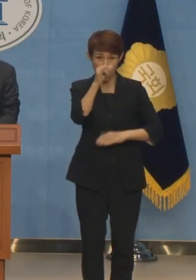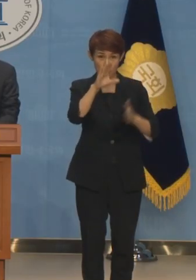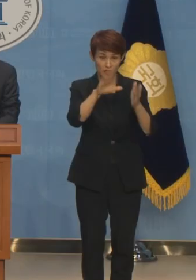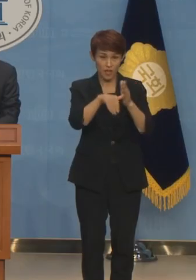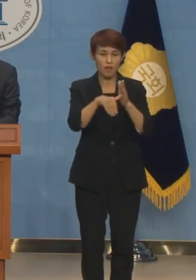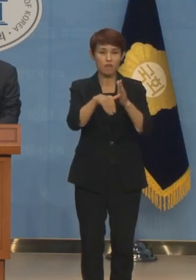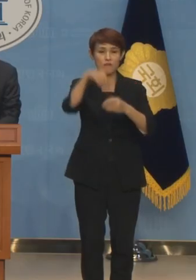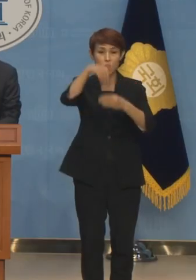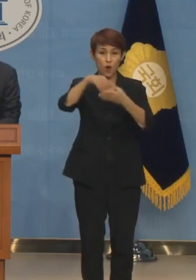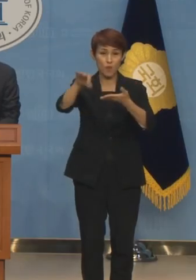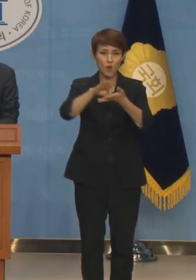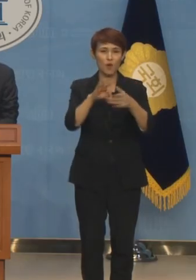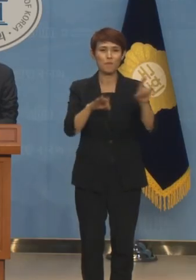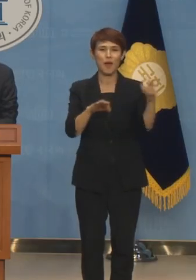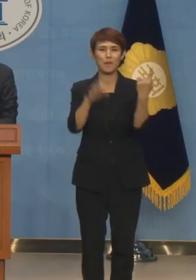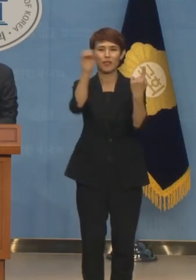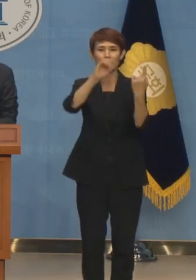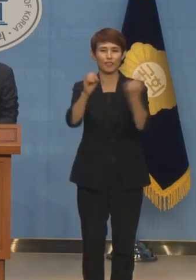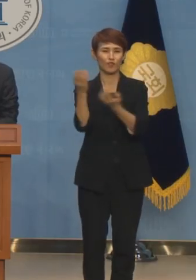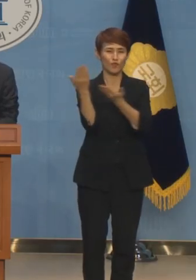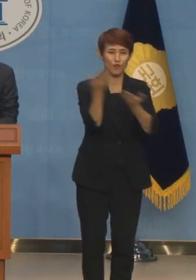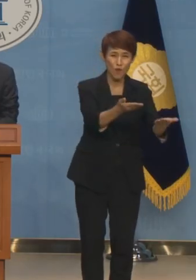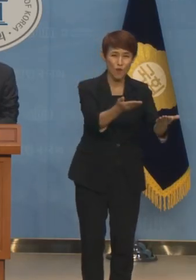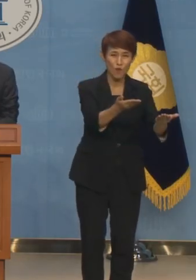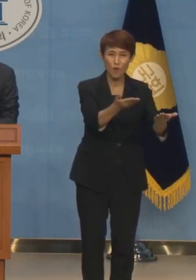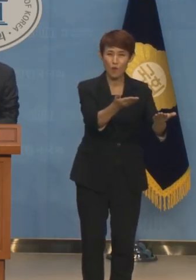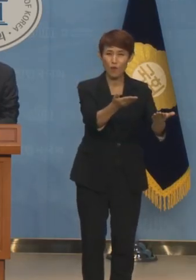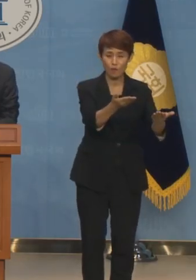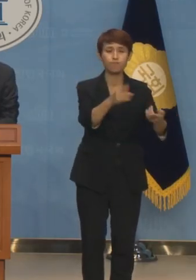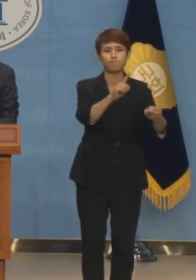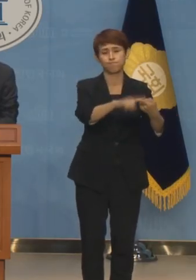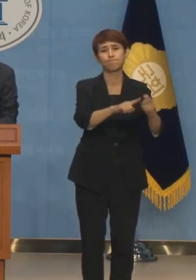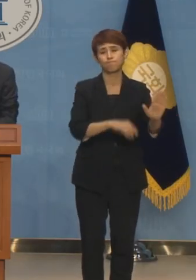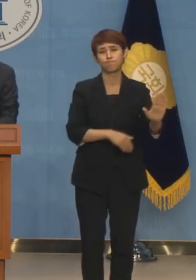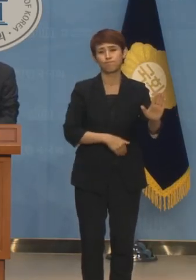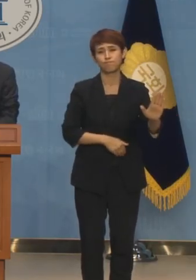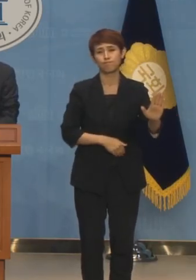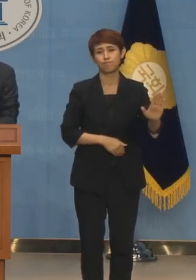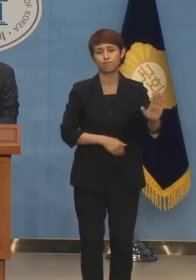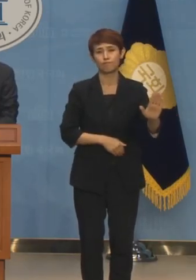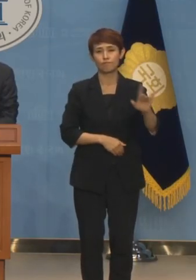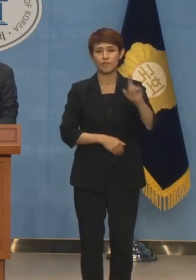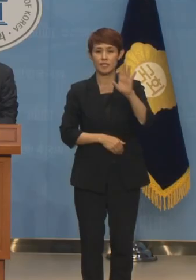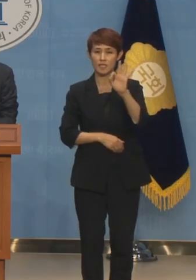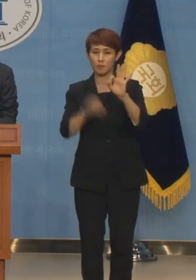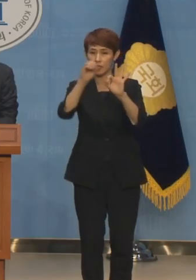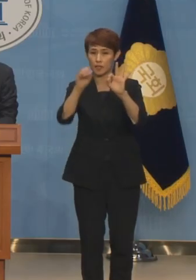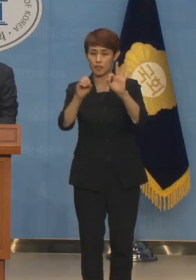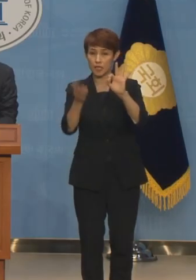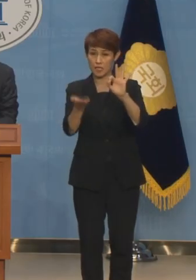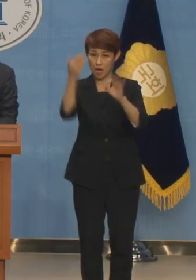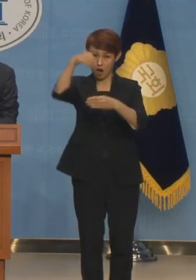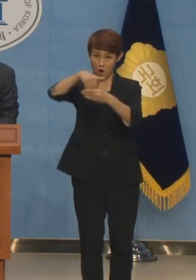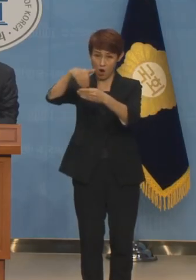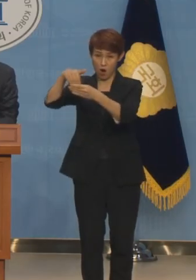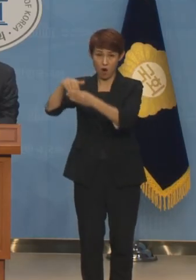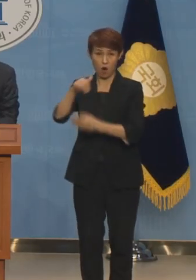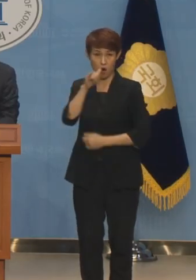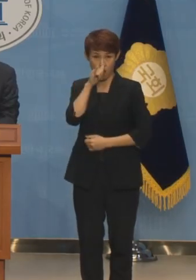100%를 보전하는 현행 조항은 유지하되 10% 이상 득표한